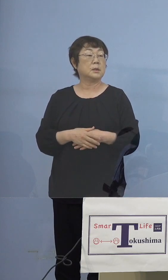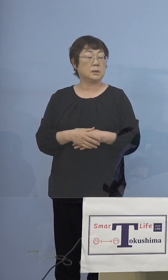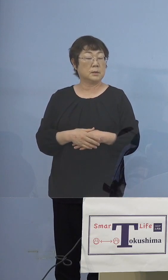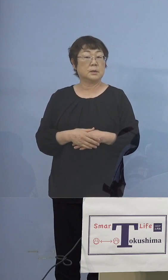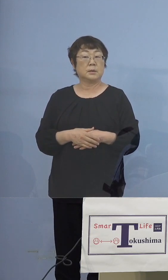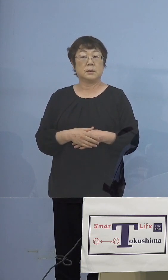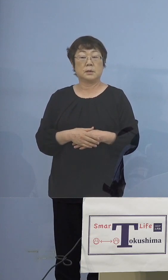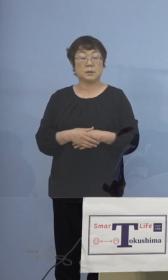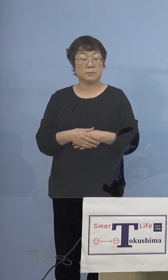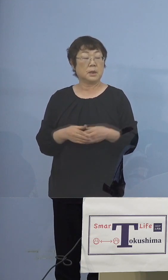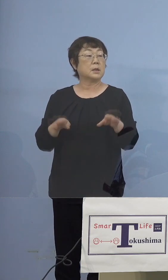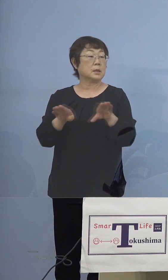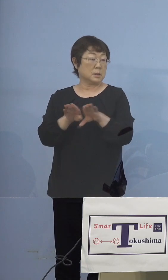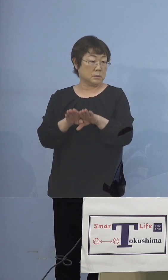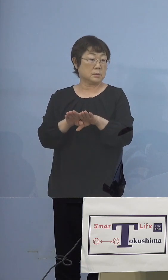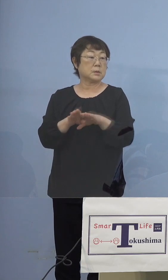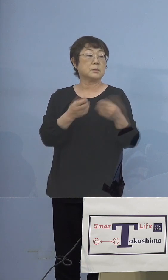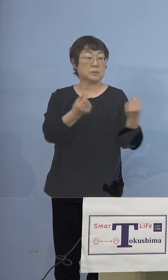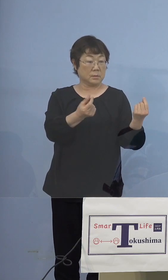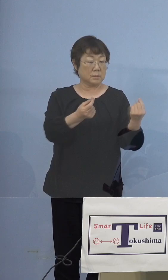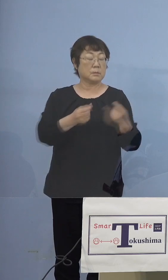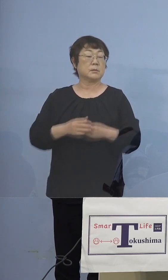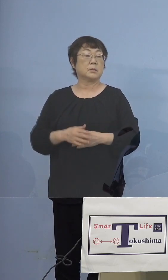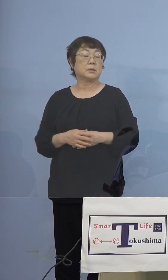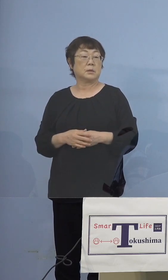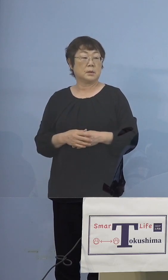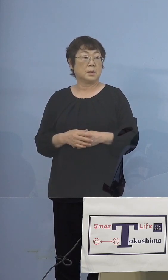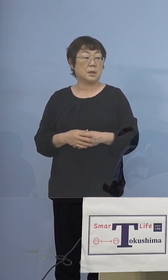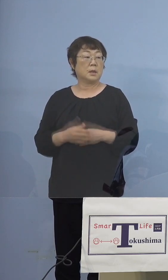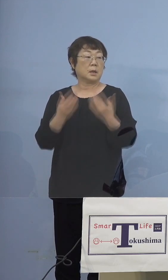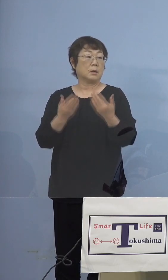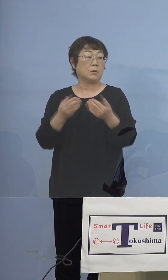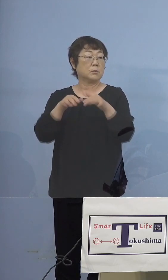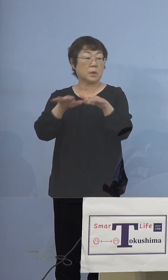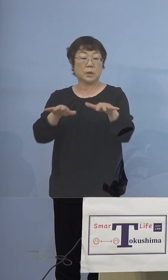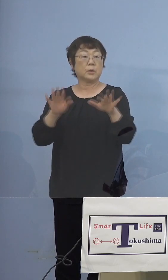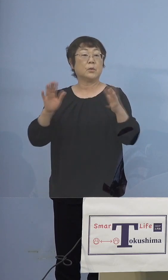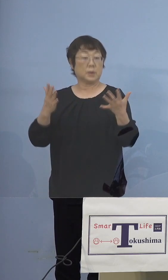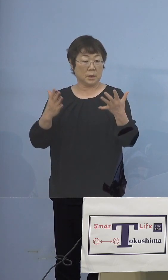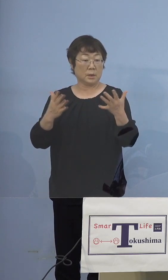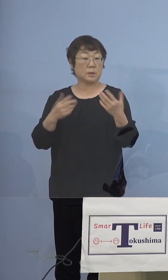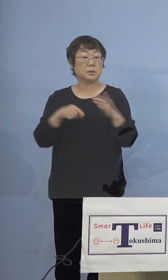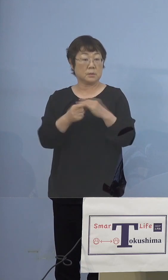休まれてたという表現ですかね、はい、いたので学校には影響はないと。 はい、